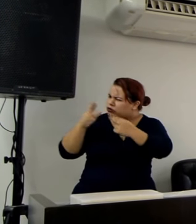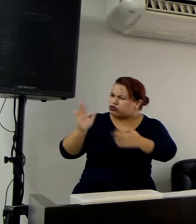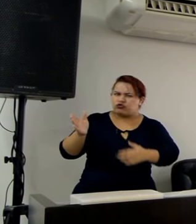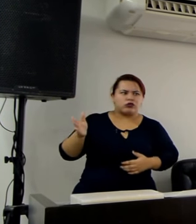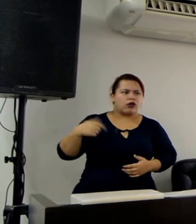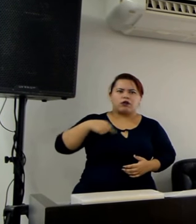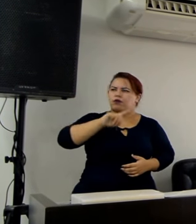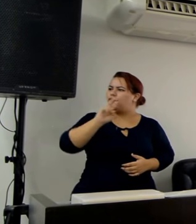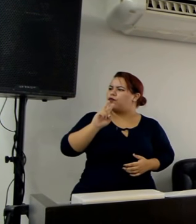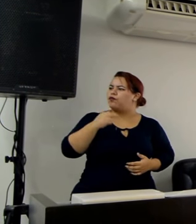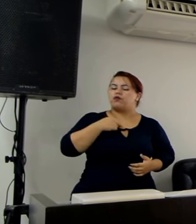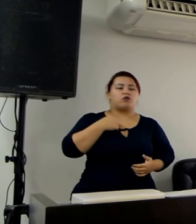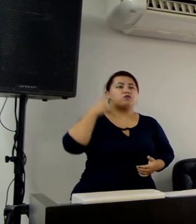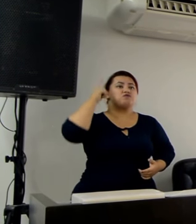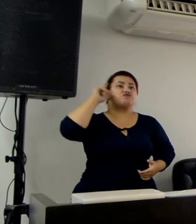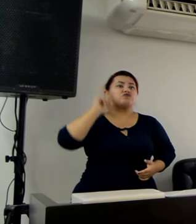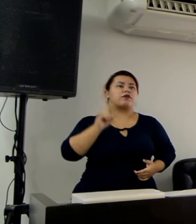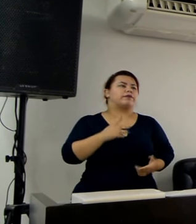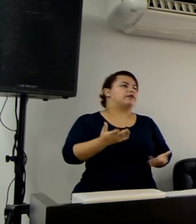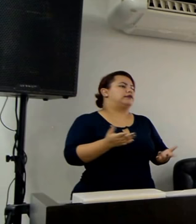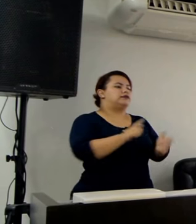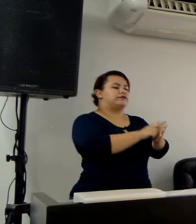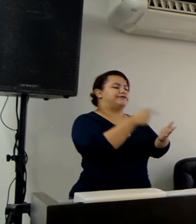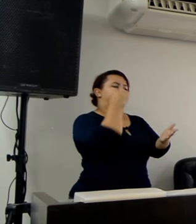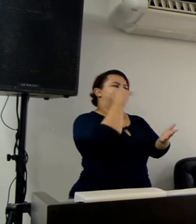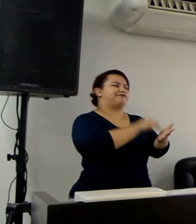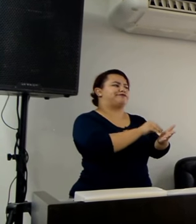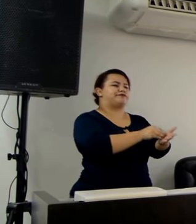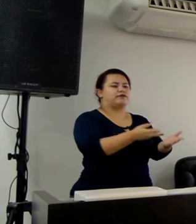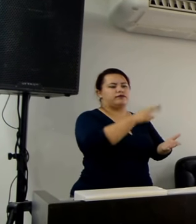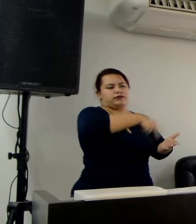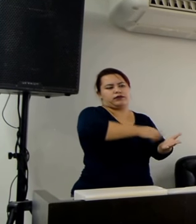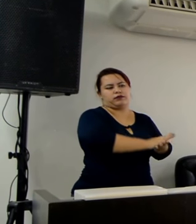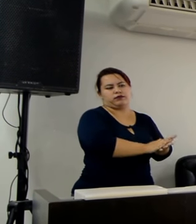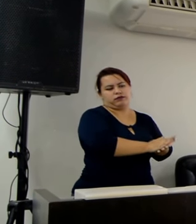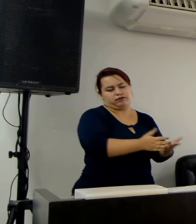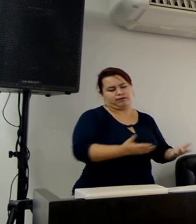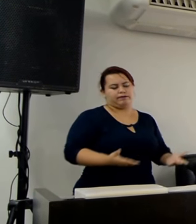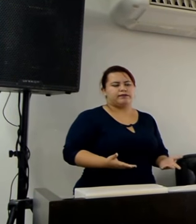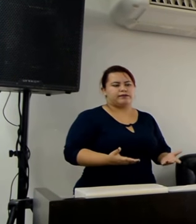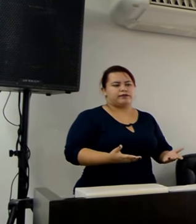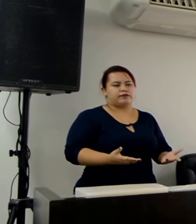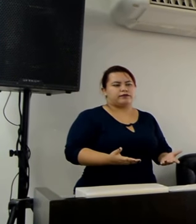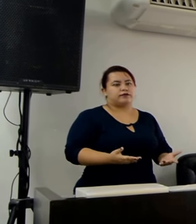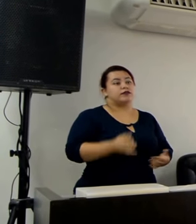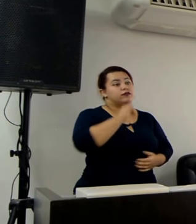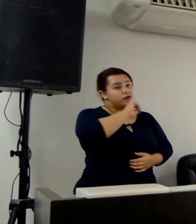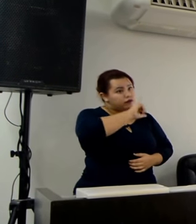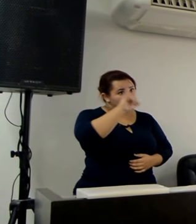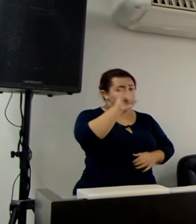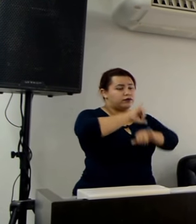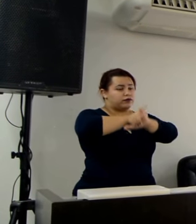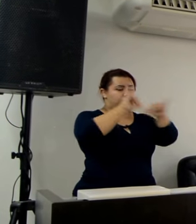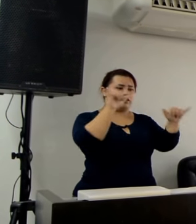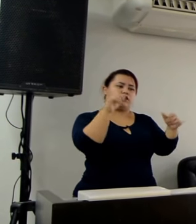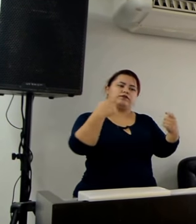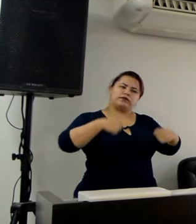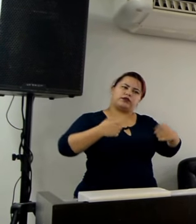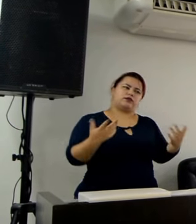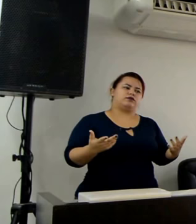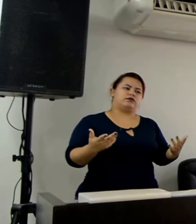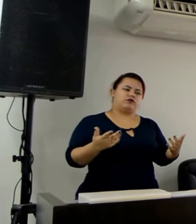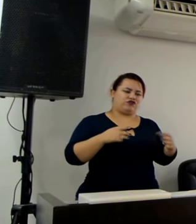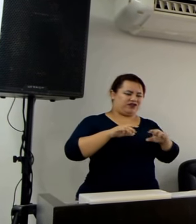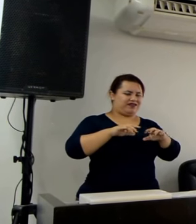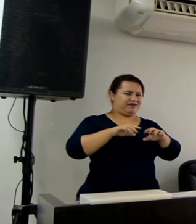de não ir. A gente segue o que determina a lei. Então fica o convite, eu abri minha fala, não sei se todos estavam aqui, mas eu abri minha fala no